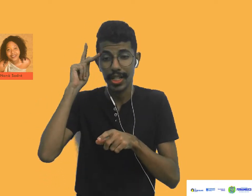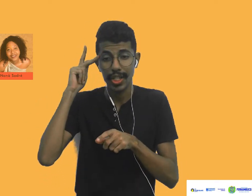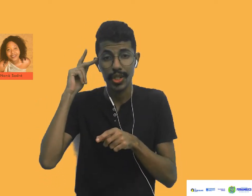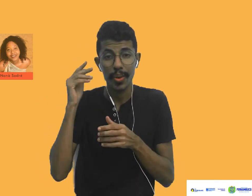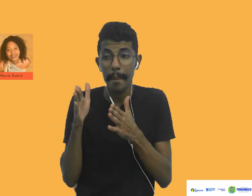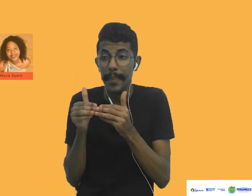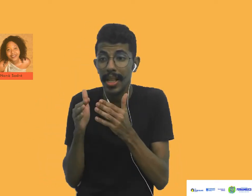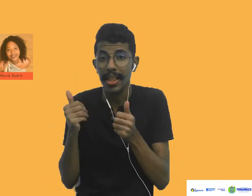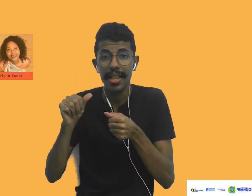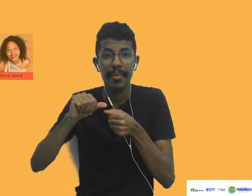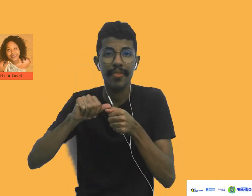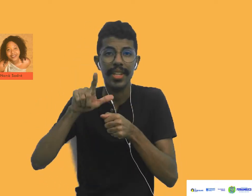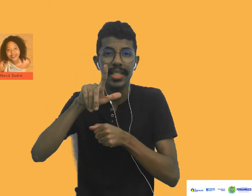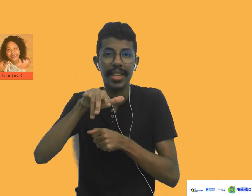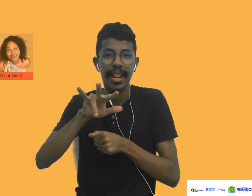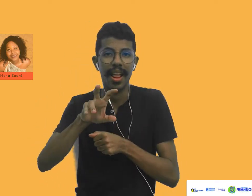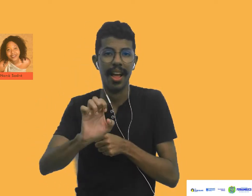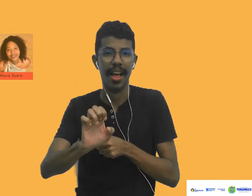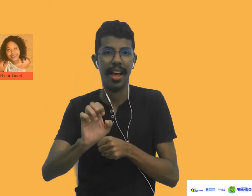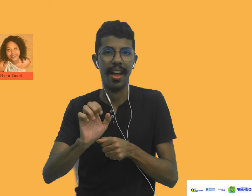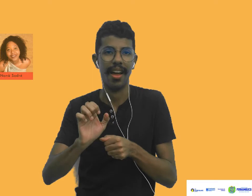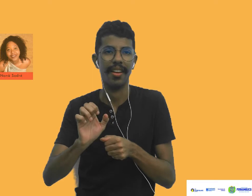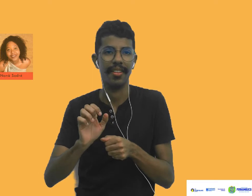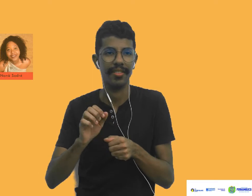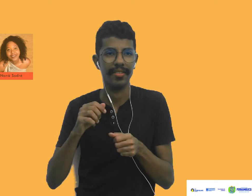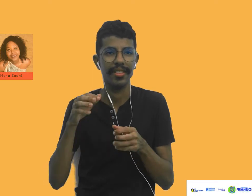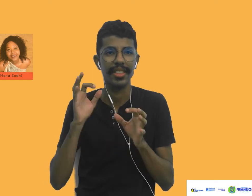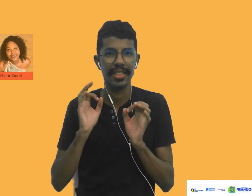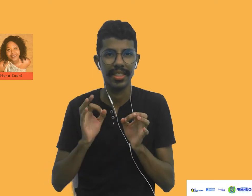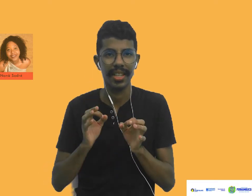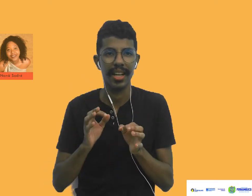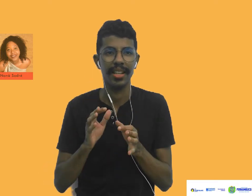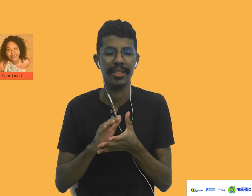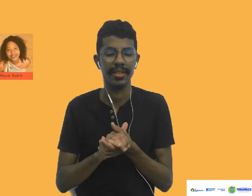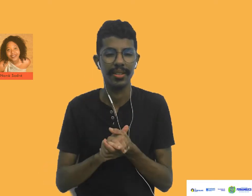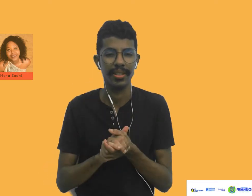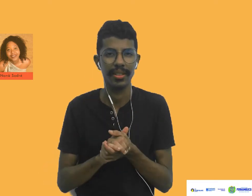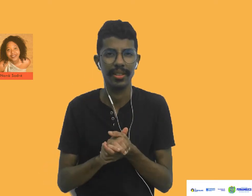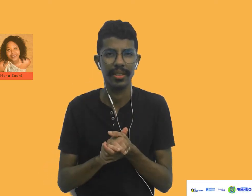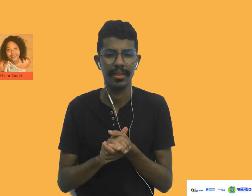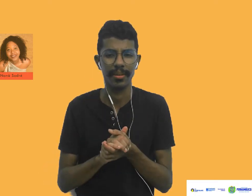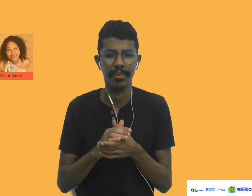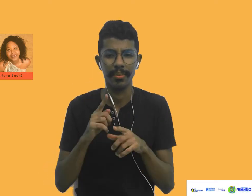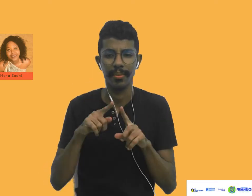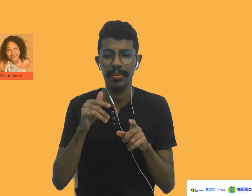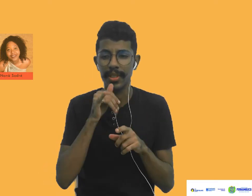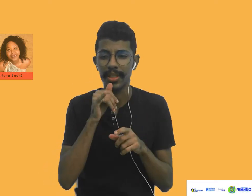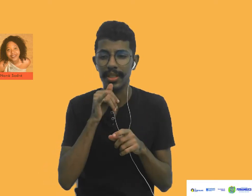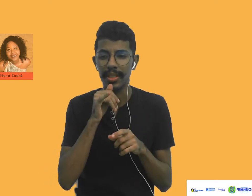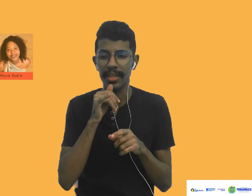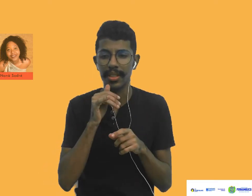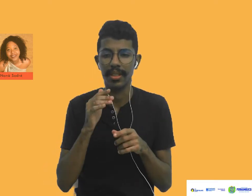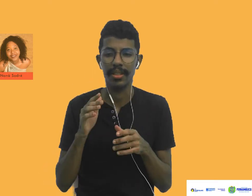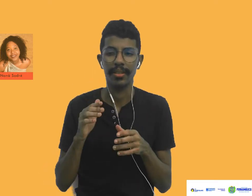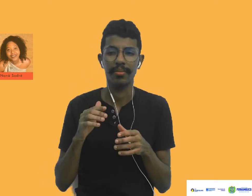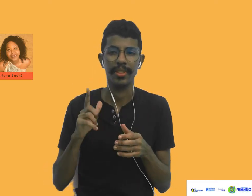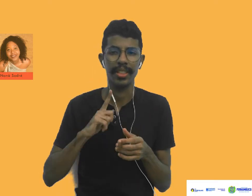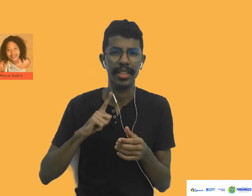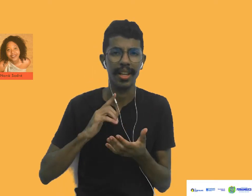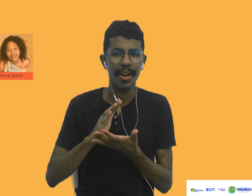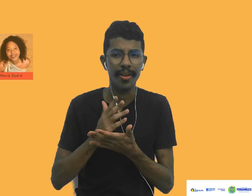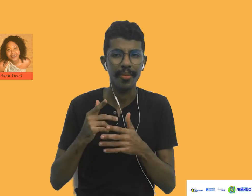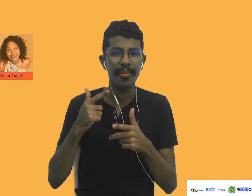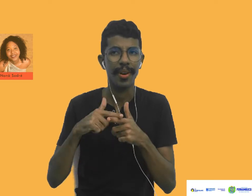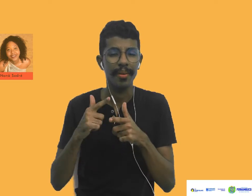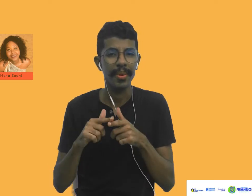fazer live, né, porque os nossos projetos foram interrompidos, a nossa casa até agora ela não está funcionando, né,